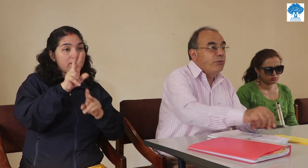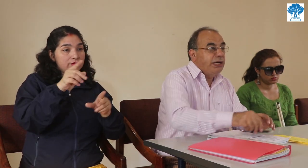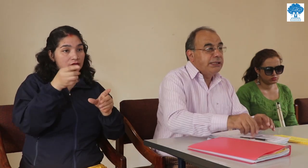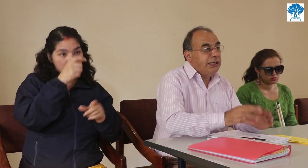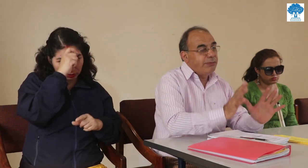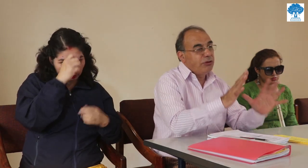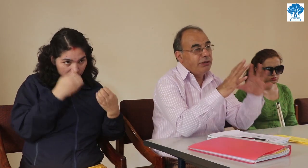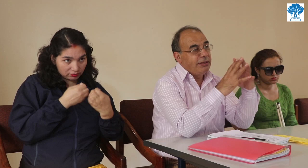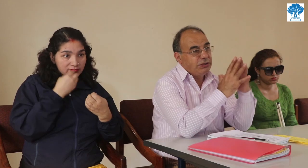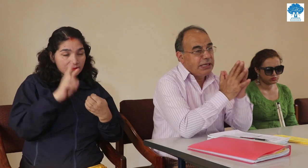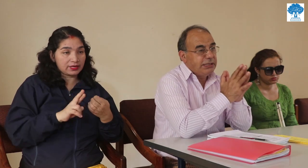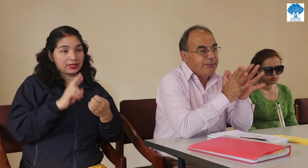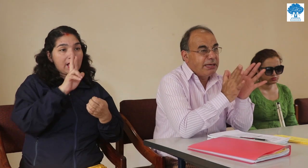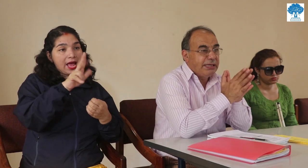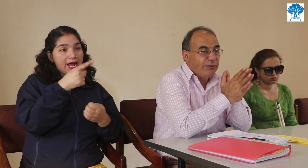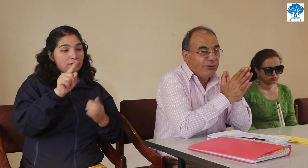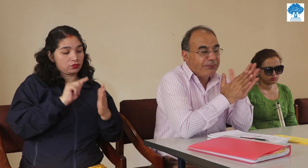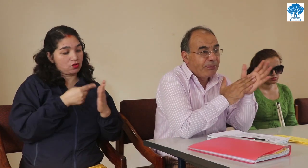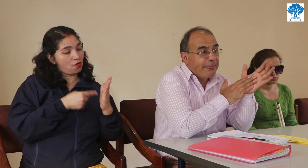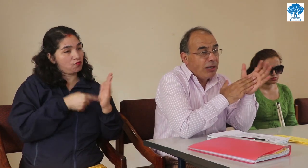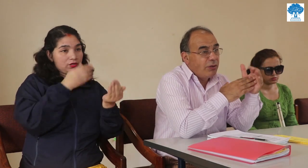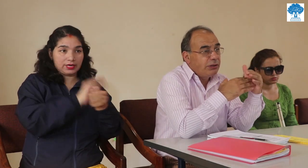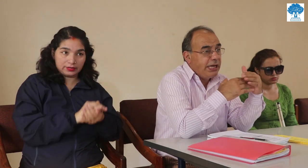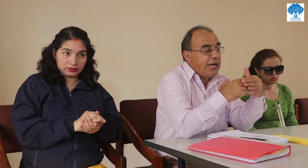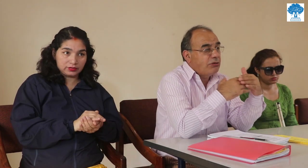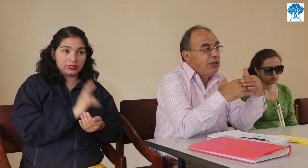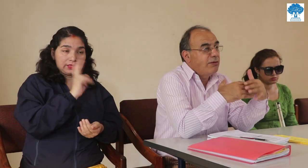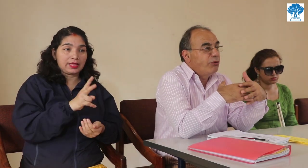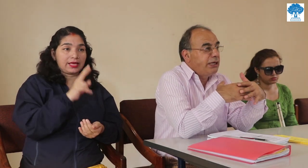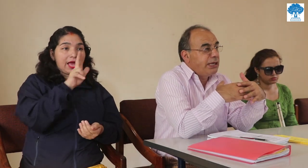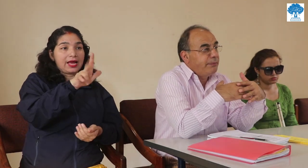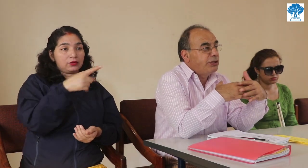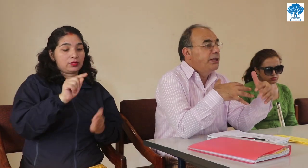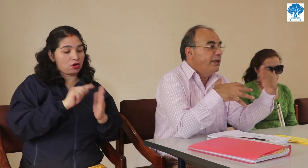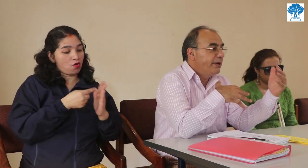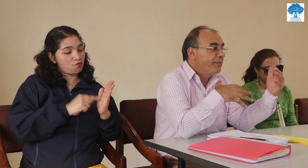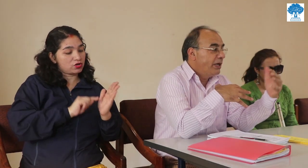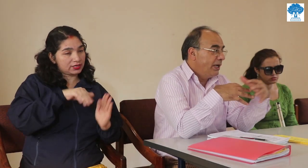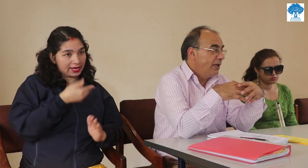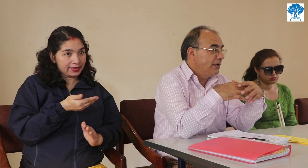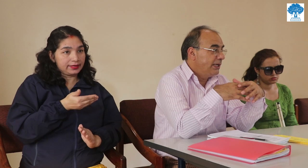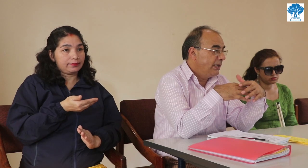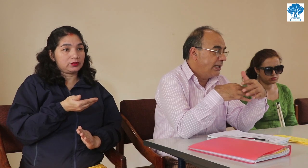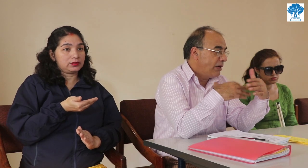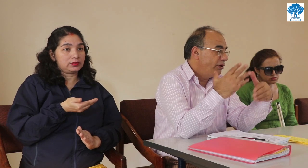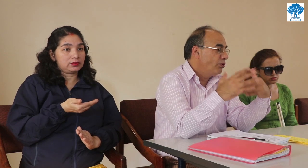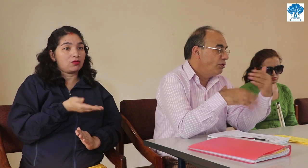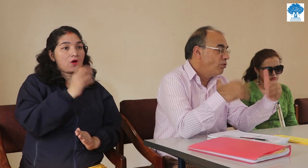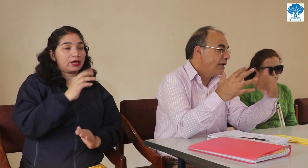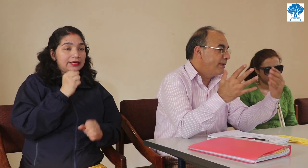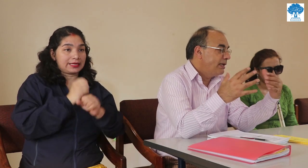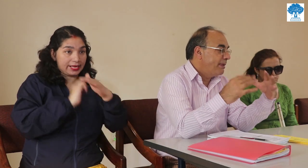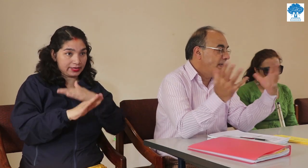आठवटा कम्पोनेन्ट चाहिँ रिप्रोडक्टिभ हेल्थ स्ट्राटेजीमा राखिन्थ्यो. अब त्यही आठवटा कम्पोनेन्टलाई पछि गएर चाहिँ